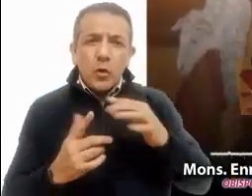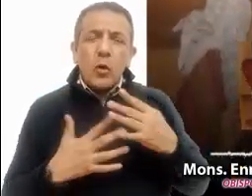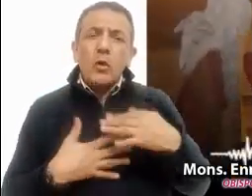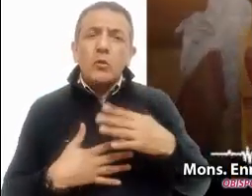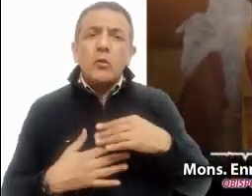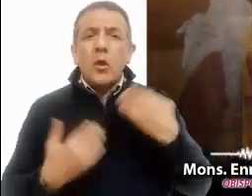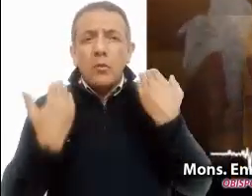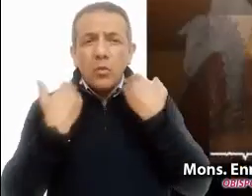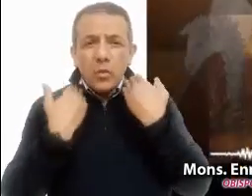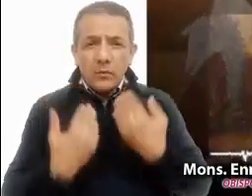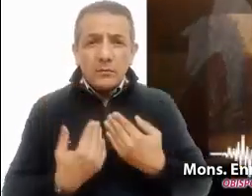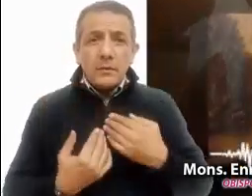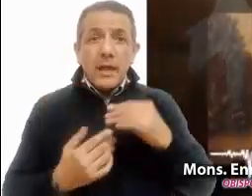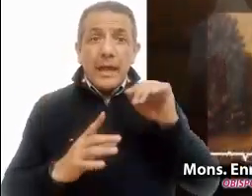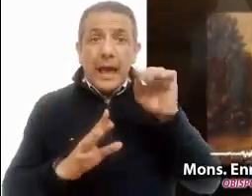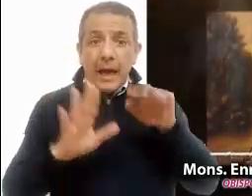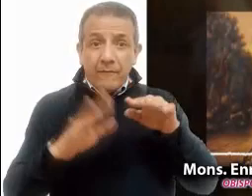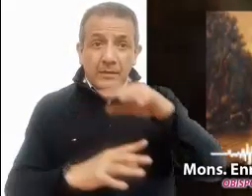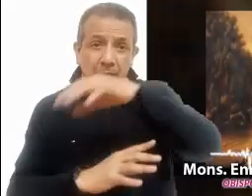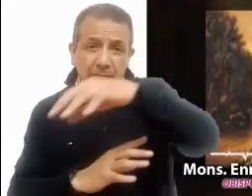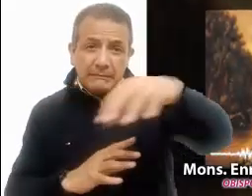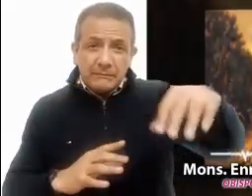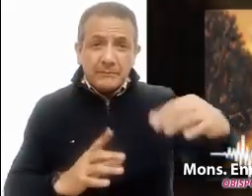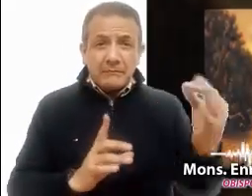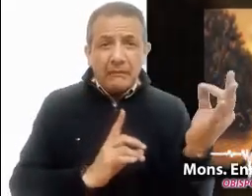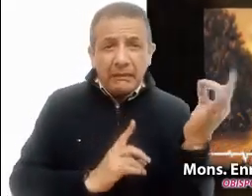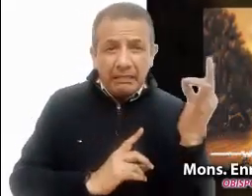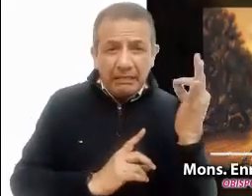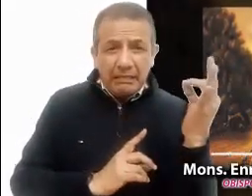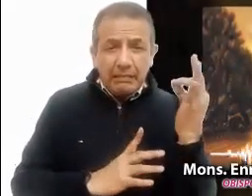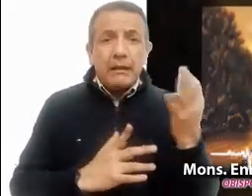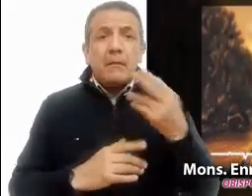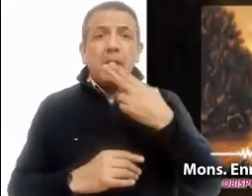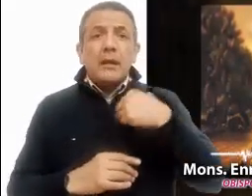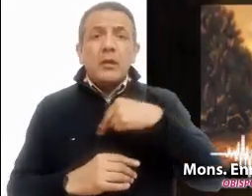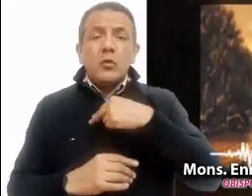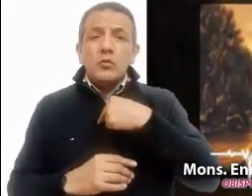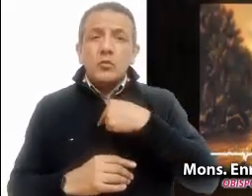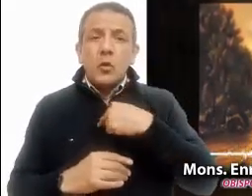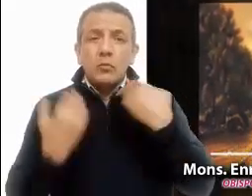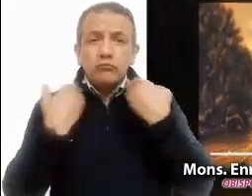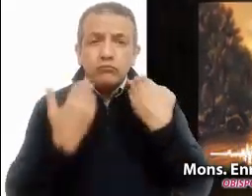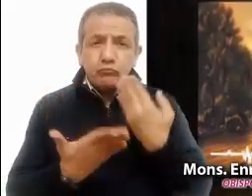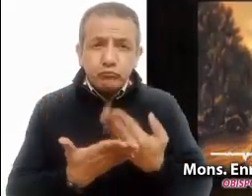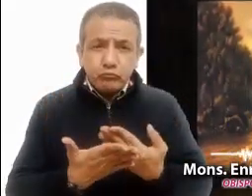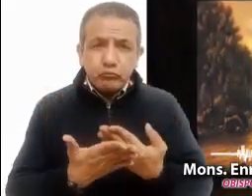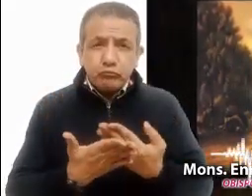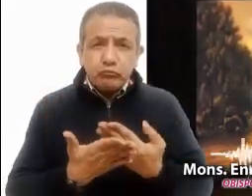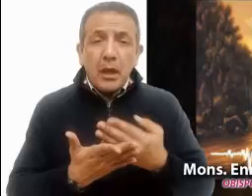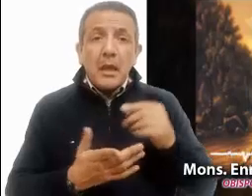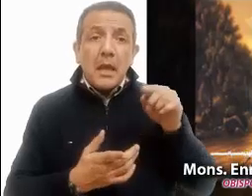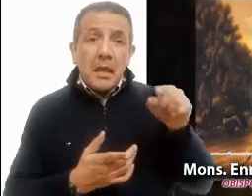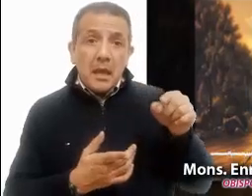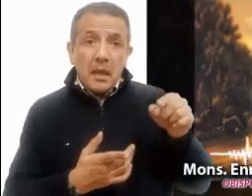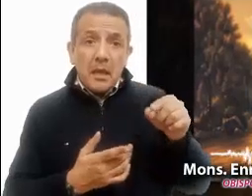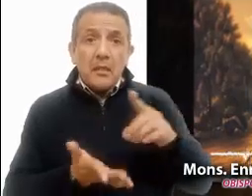verdad. Trastocan los valores para aturdir los deseos. Camuflan las agresiones contra la